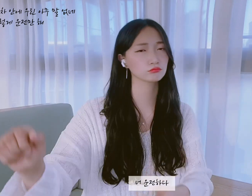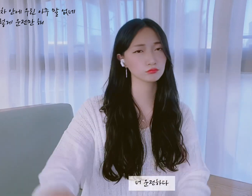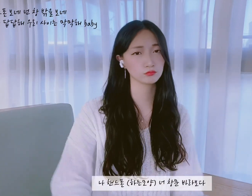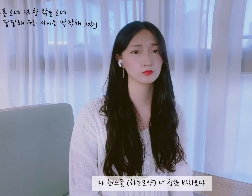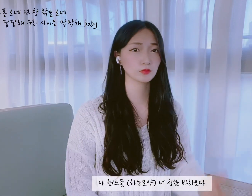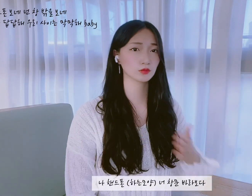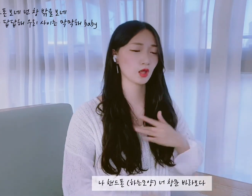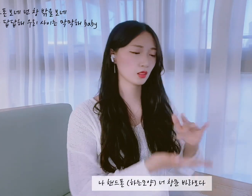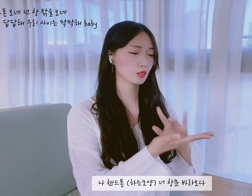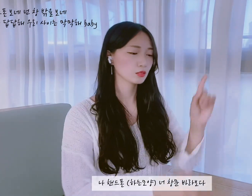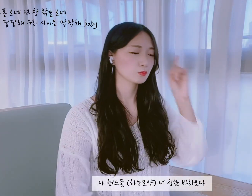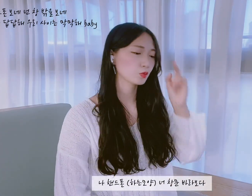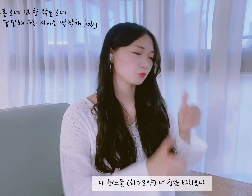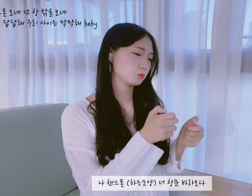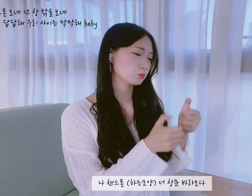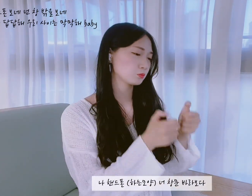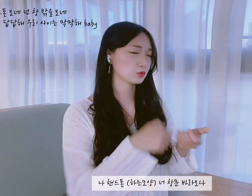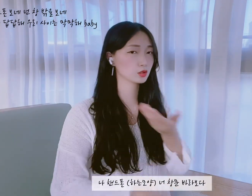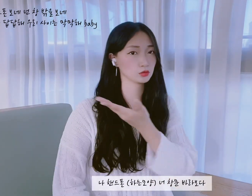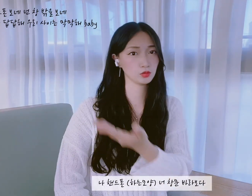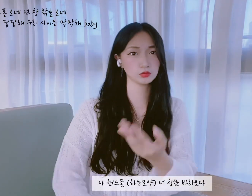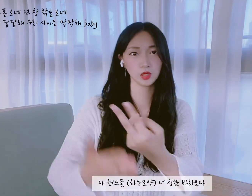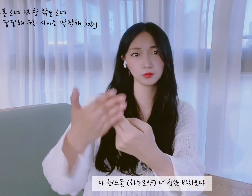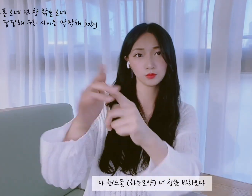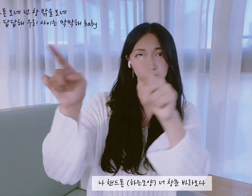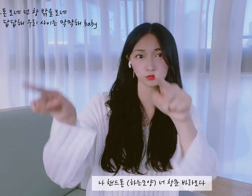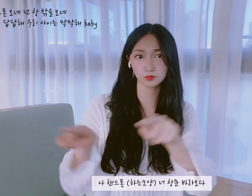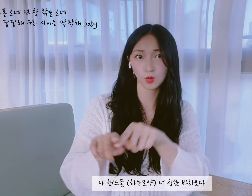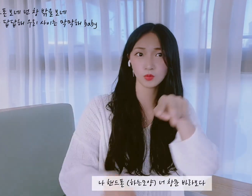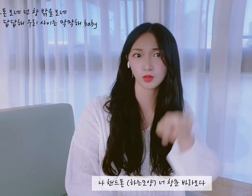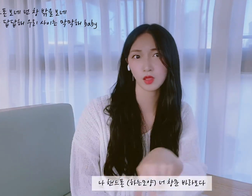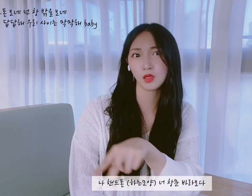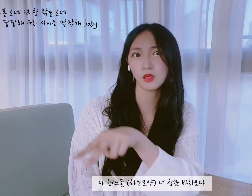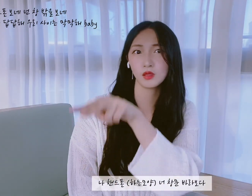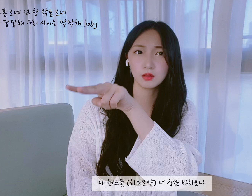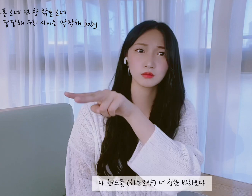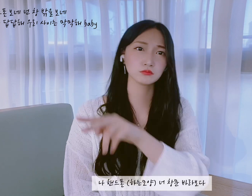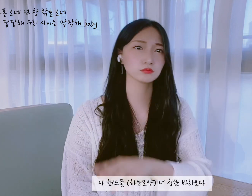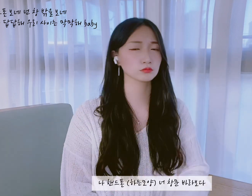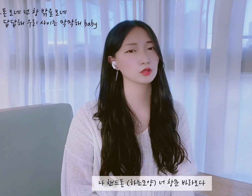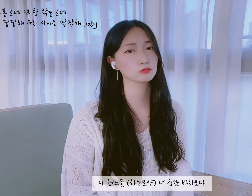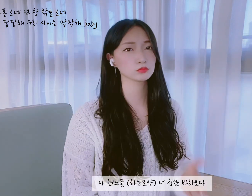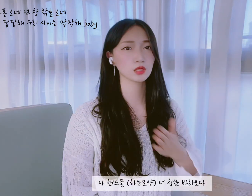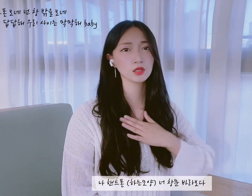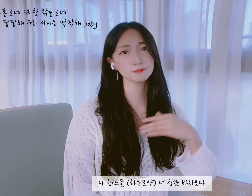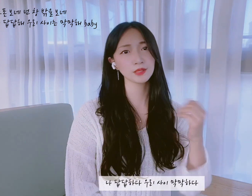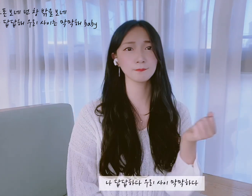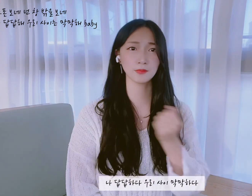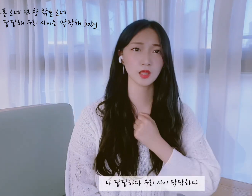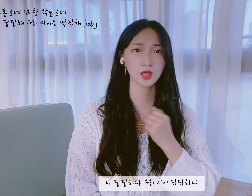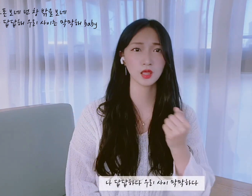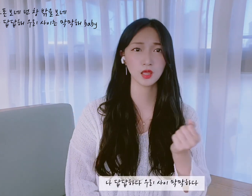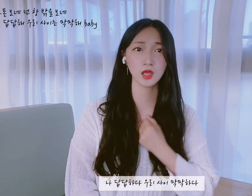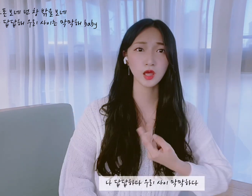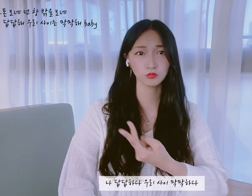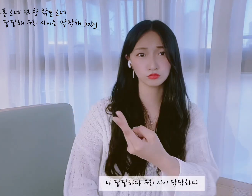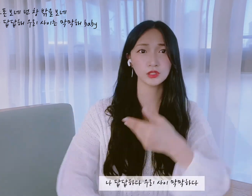난 핸드폰 보네 넌 창밖을 보네 난 너무 답답해 우리